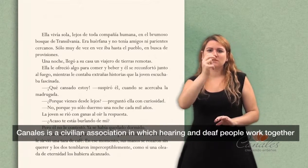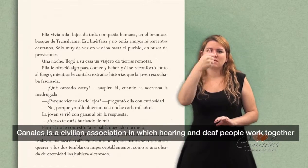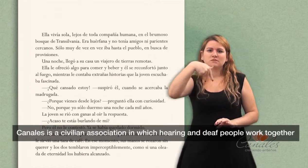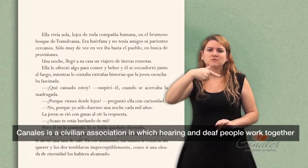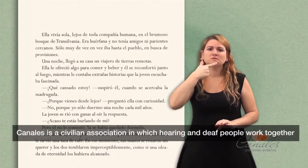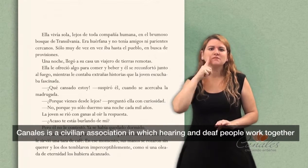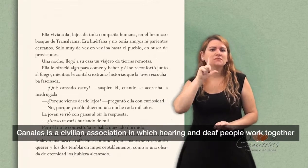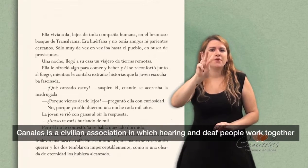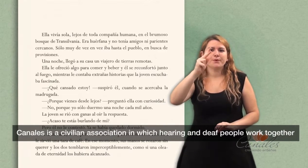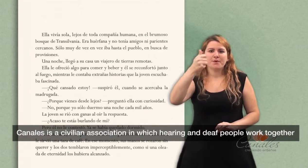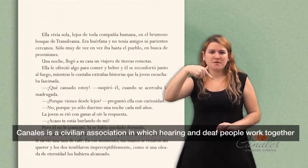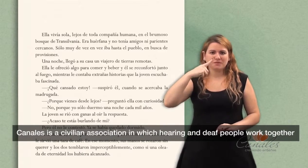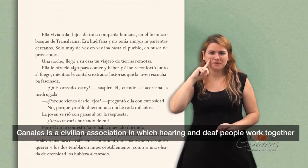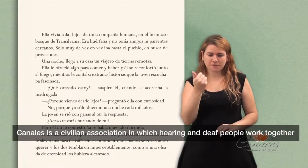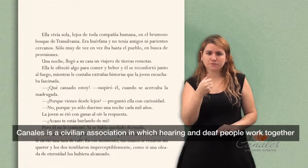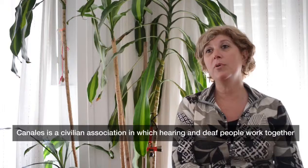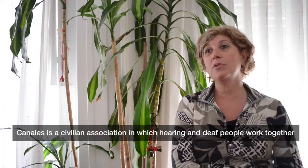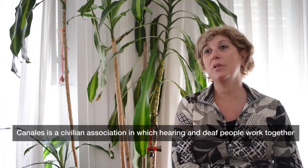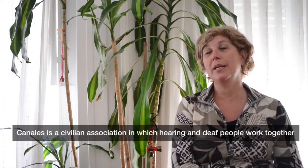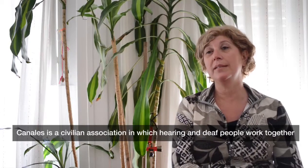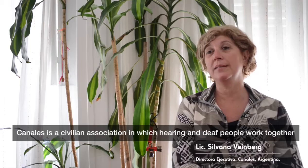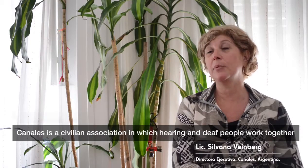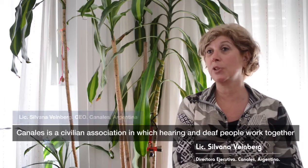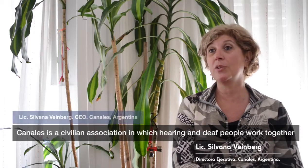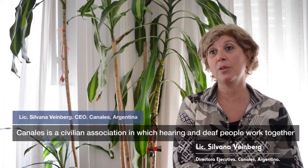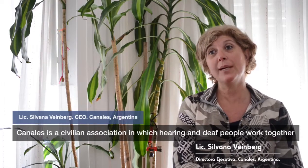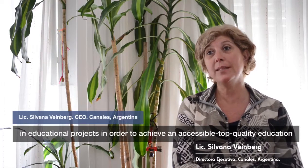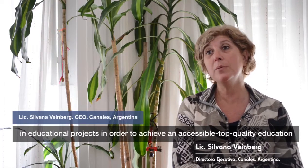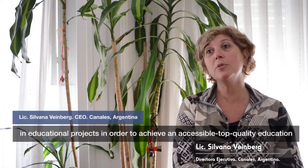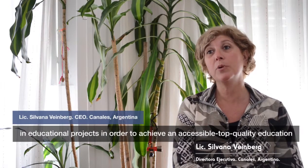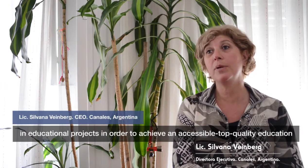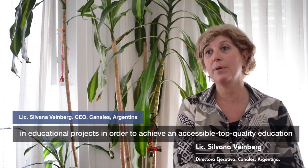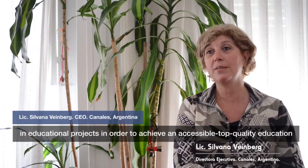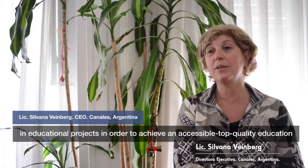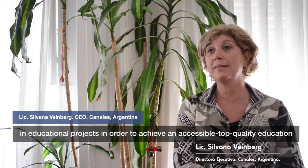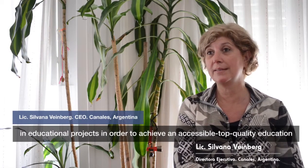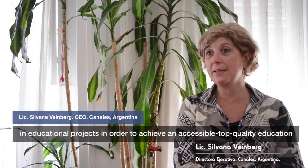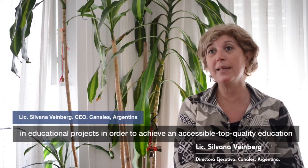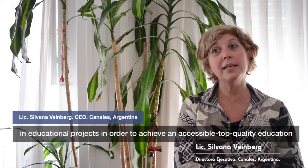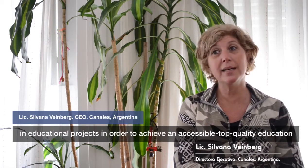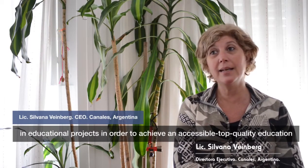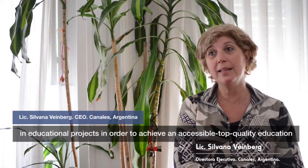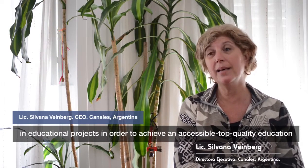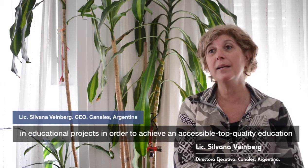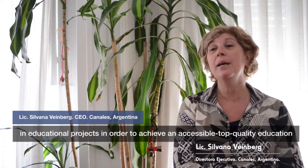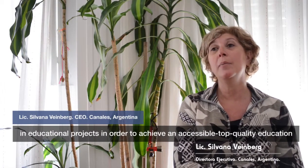que personas sordas y oyentes trabajamos en proyectos educativos por una educación accesible y de calidad